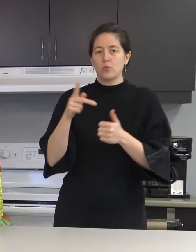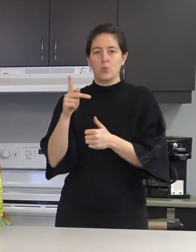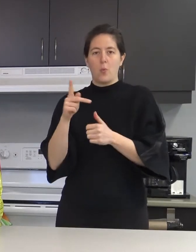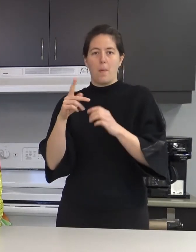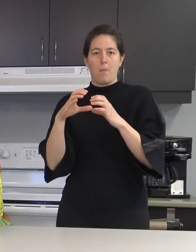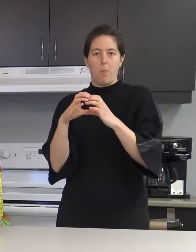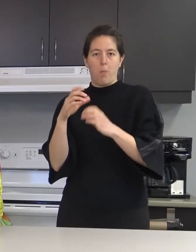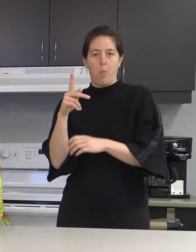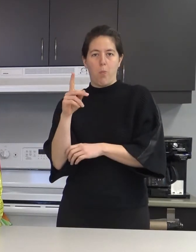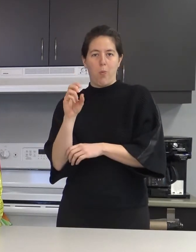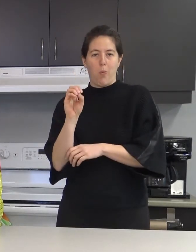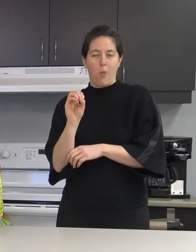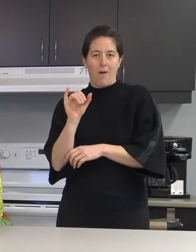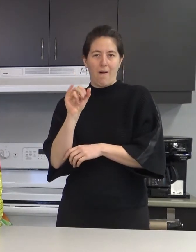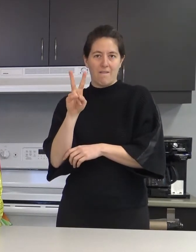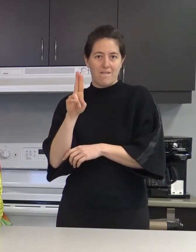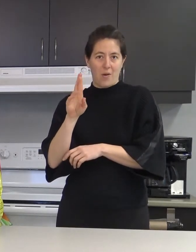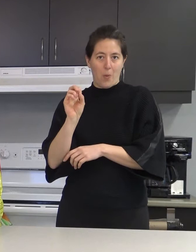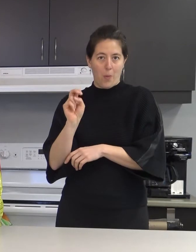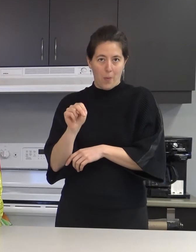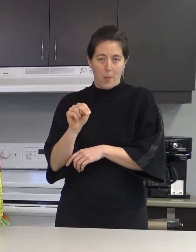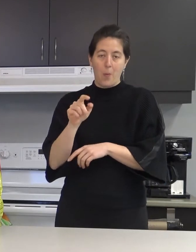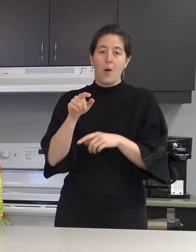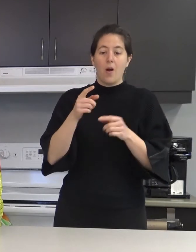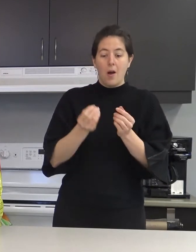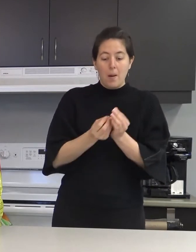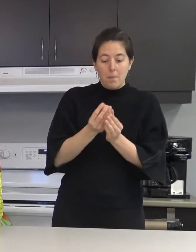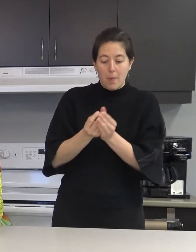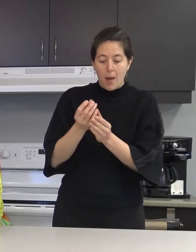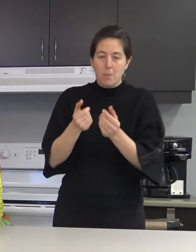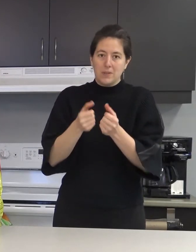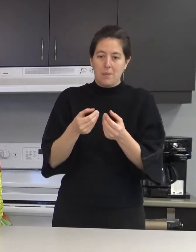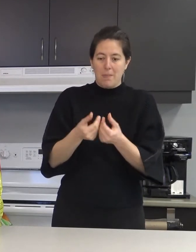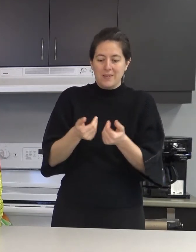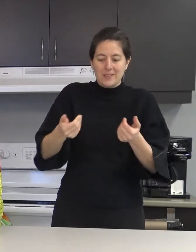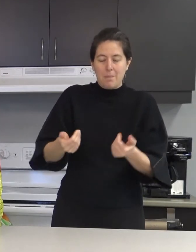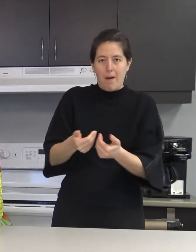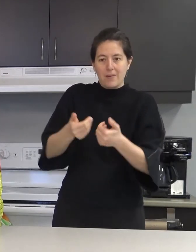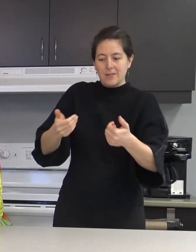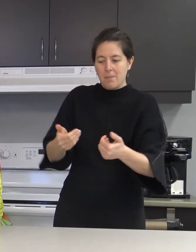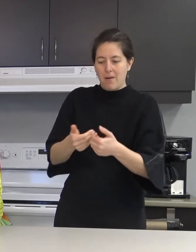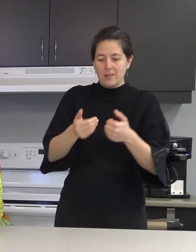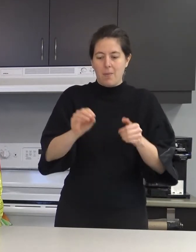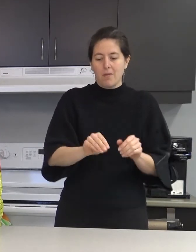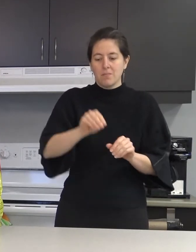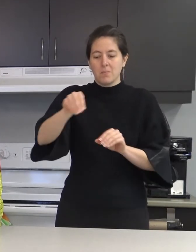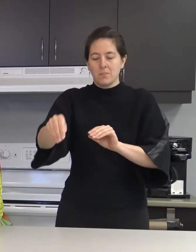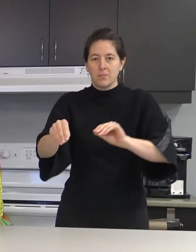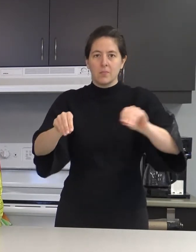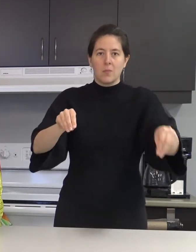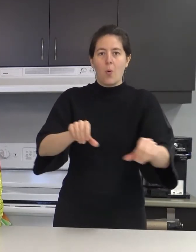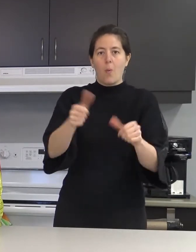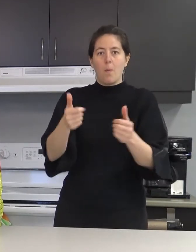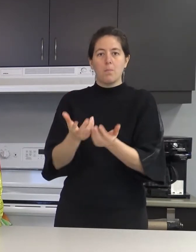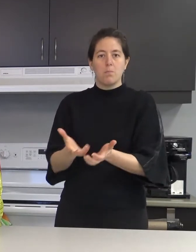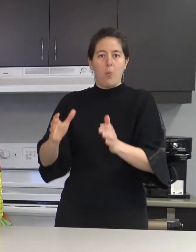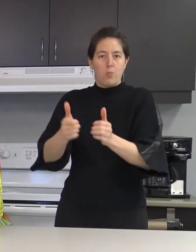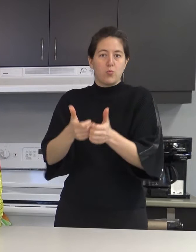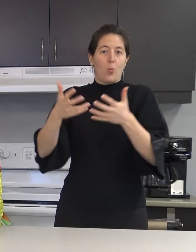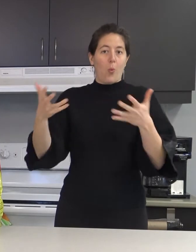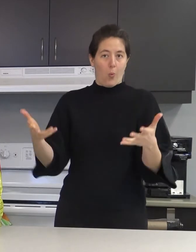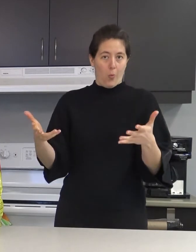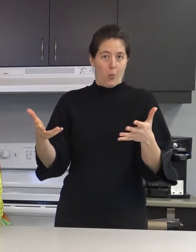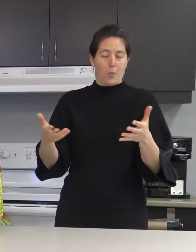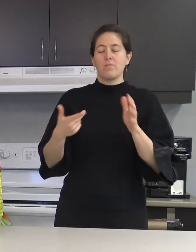exemple, vous pouvez séparer les petites plantes et les mettre dans un pot plus grand. Donc, je vais faire un exemple